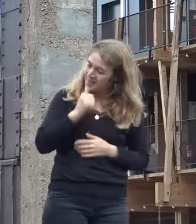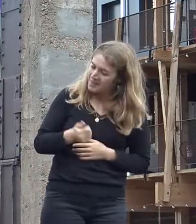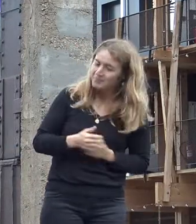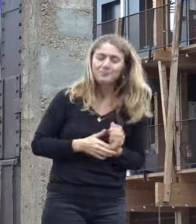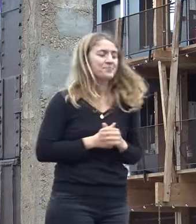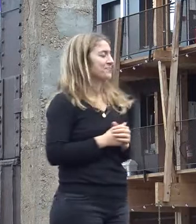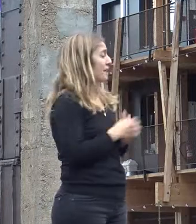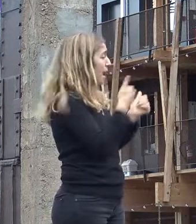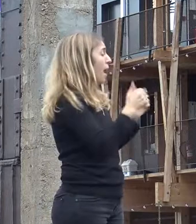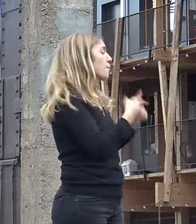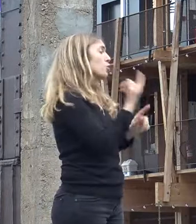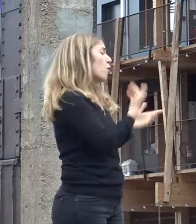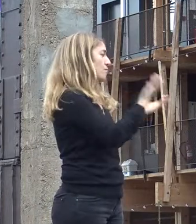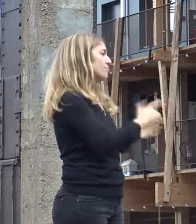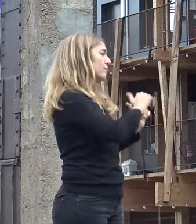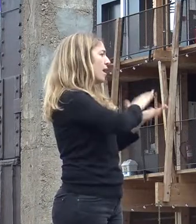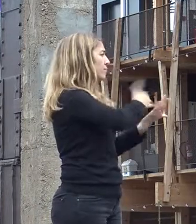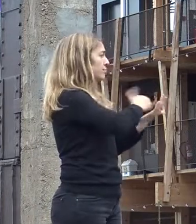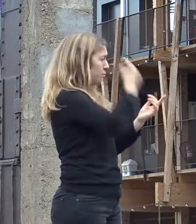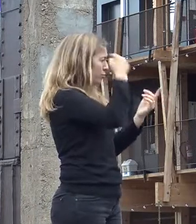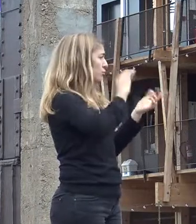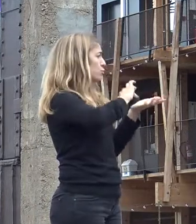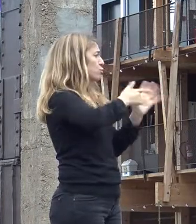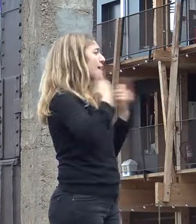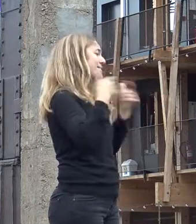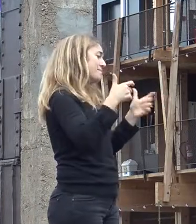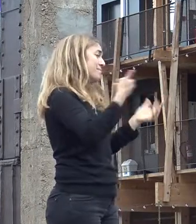C'est hyper important que tout le monde puisse entendre le message.